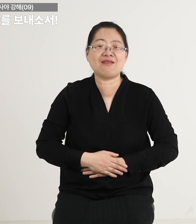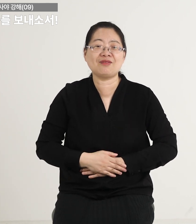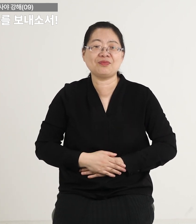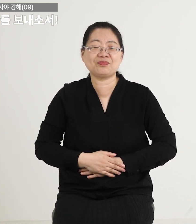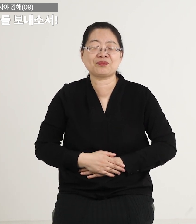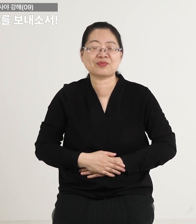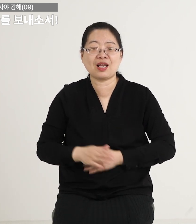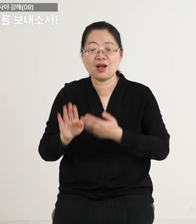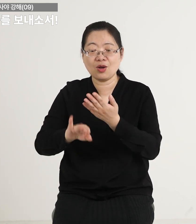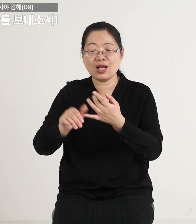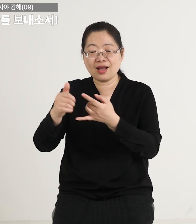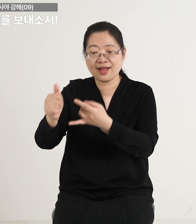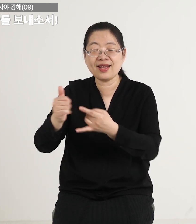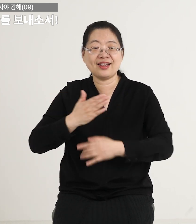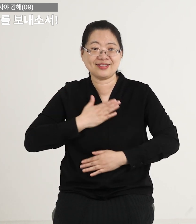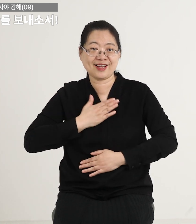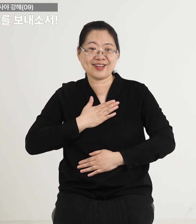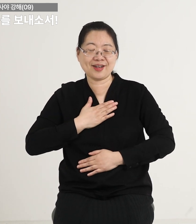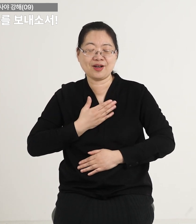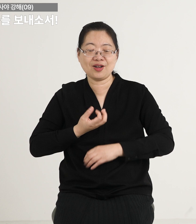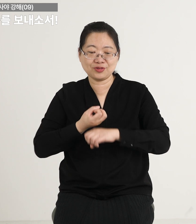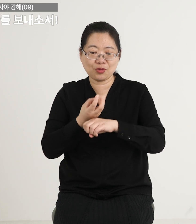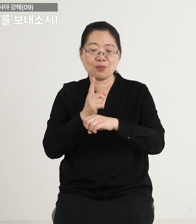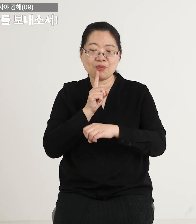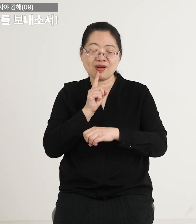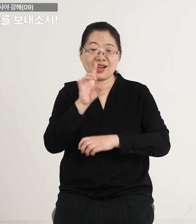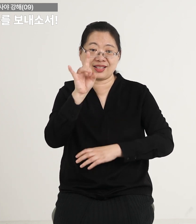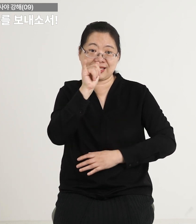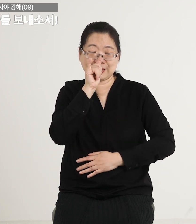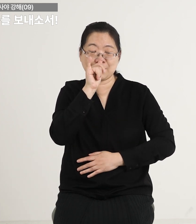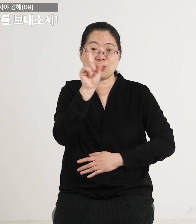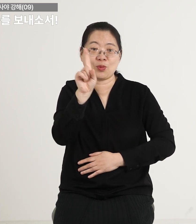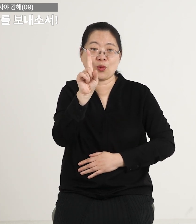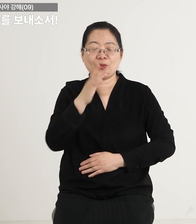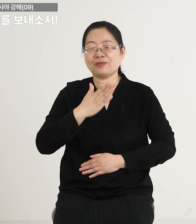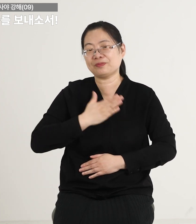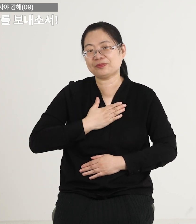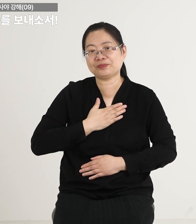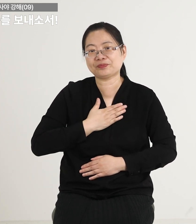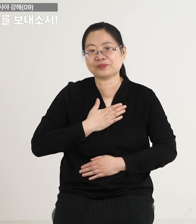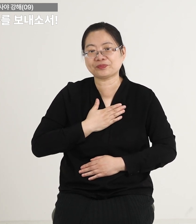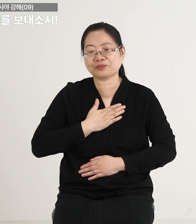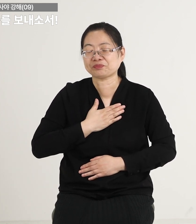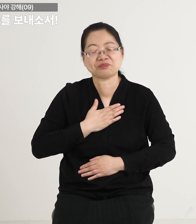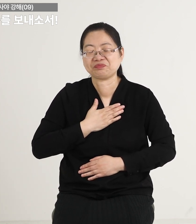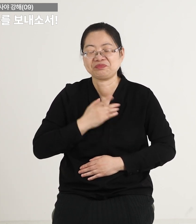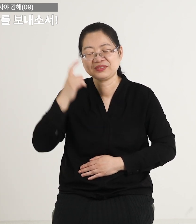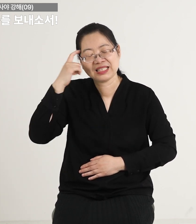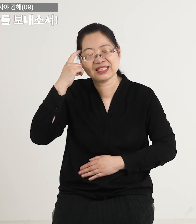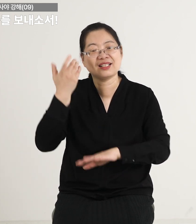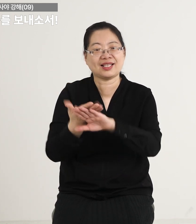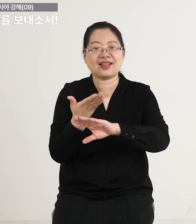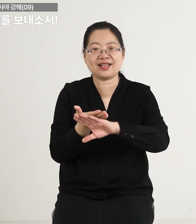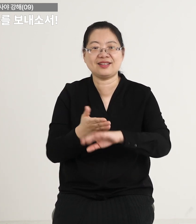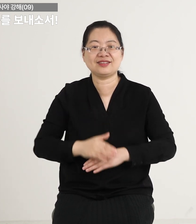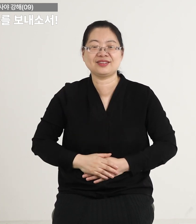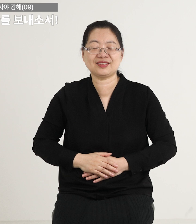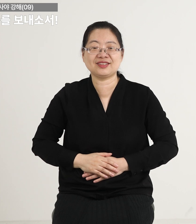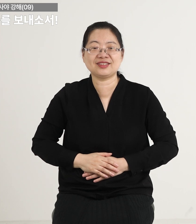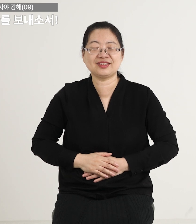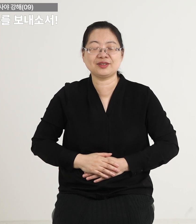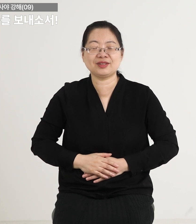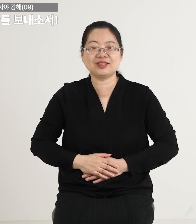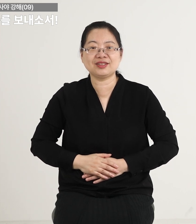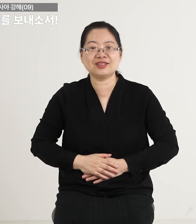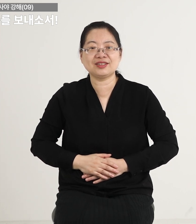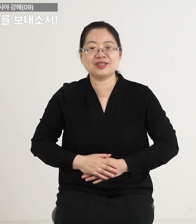그때 제가 그 후배들에게 전해준 얘기가 있어요. 나는 그렇게 생각하지 않는다.